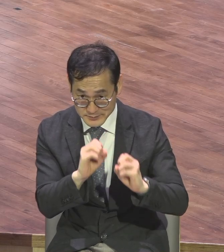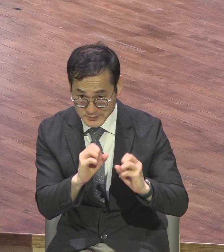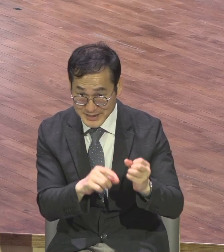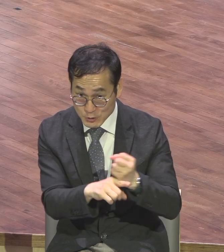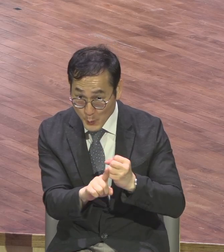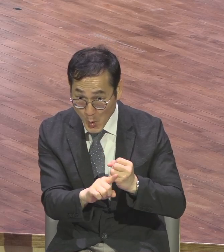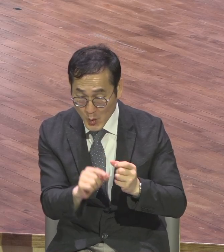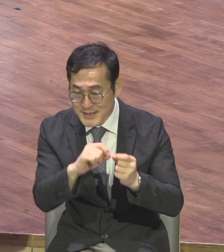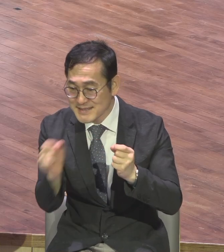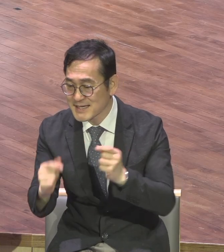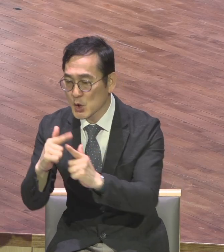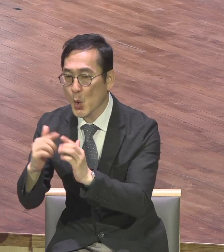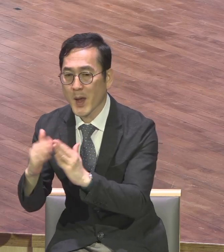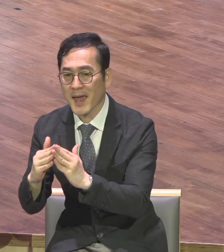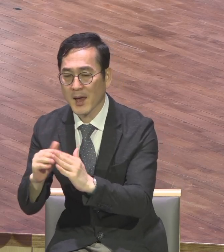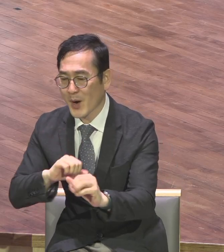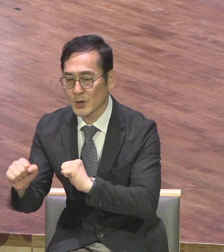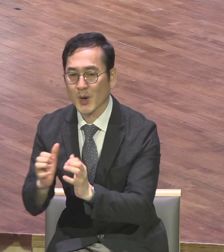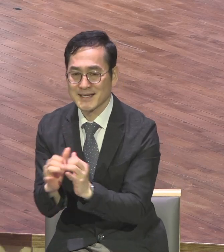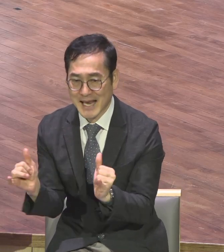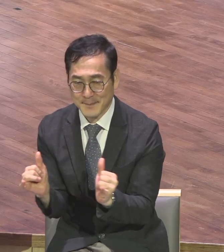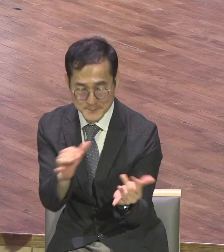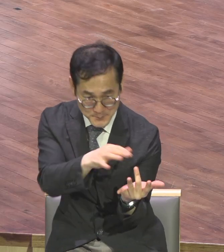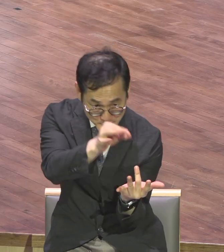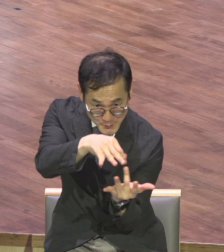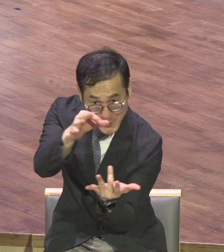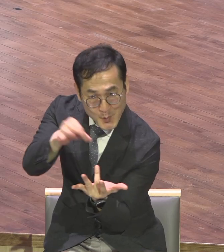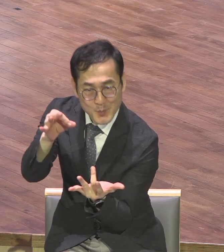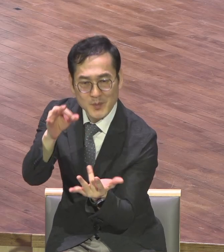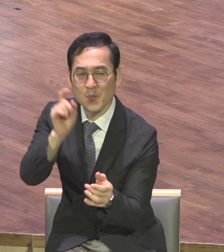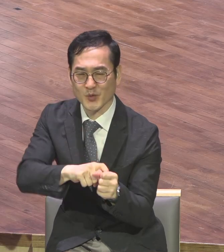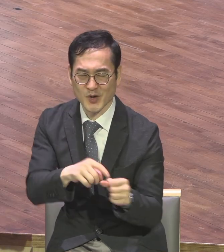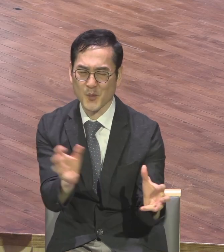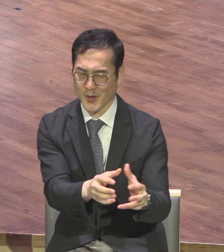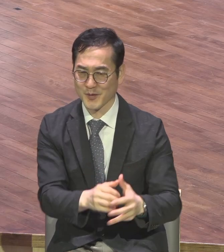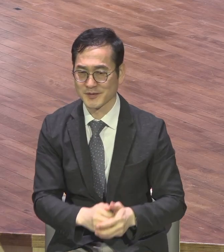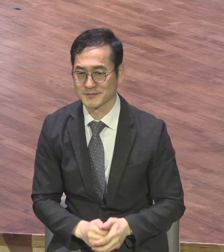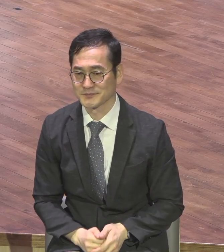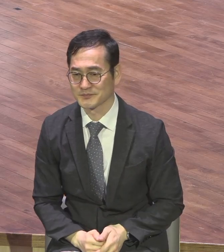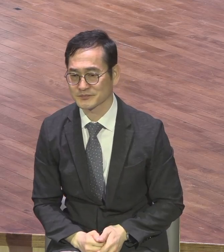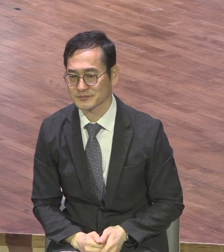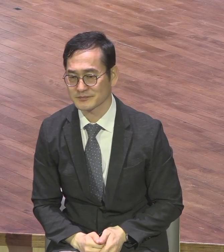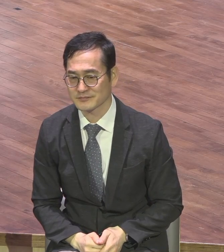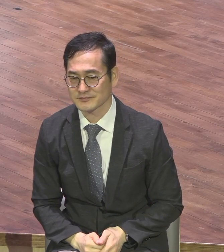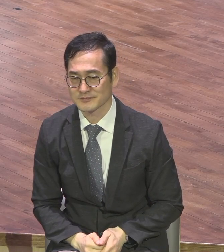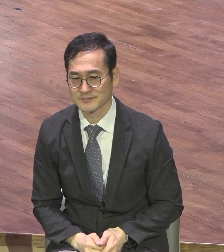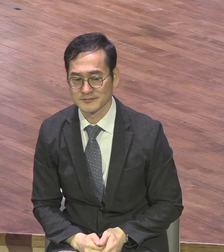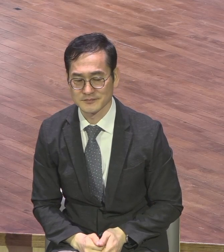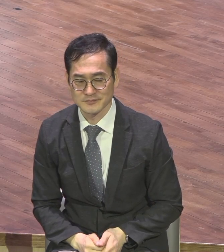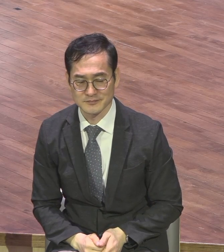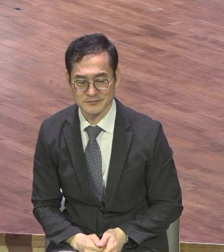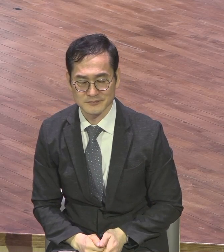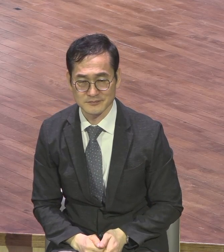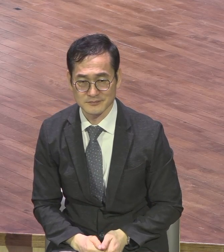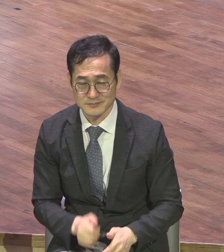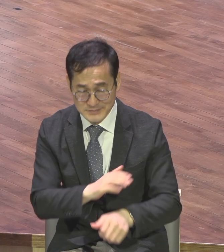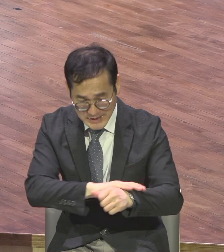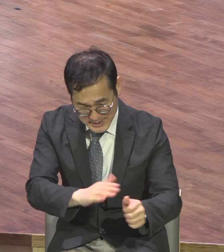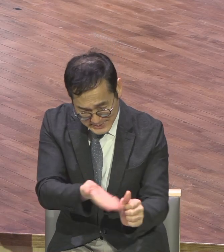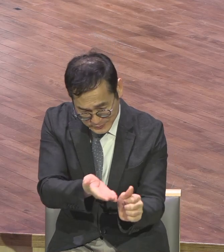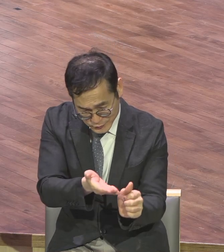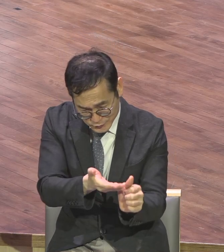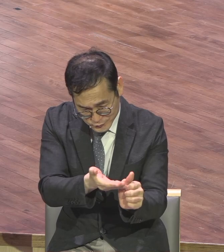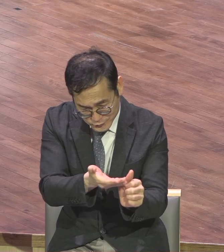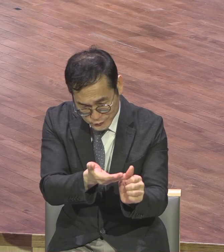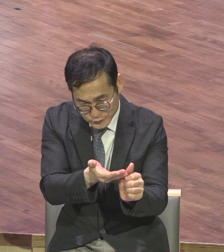시기에 운동할 요원을 찾는 겁니다. 시기에 운동할 요원을 찾는 겁니다. 그래서 기존의